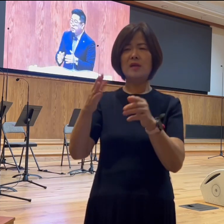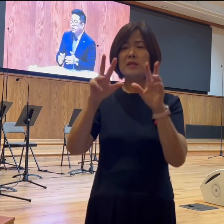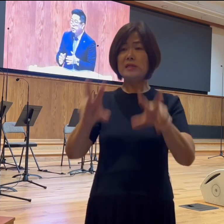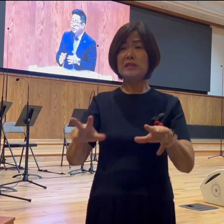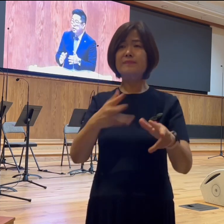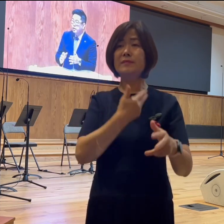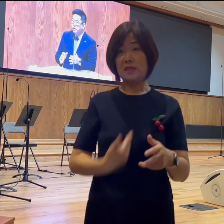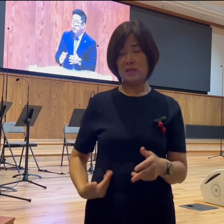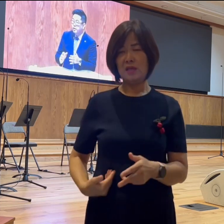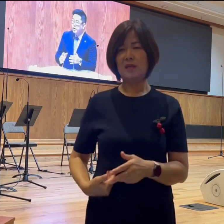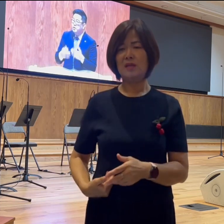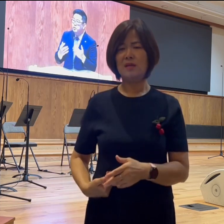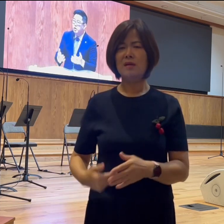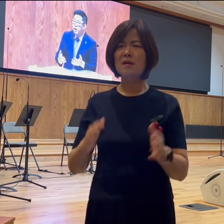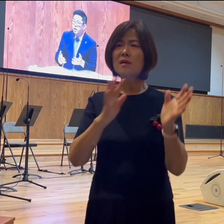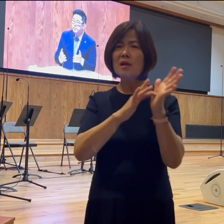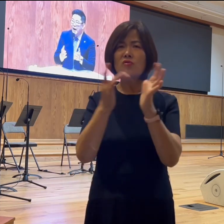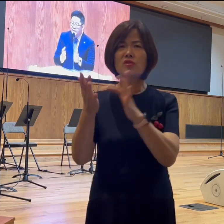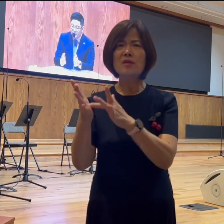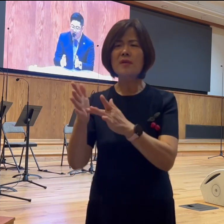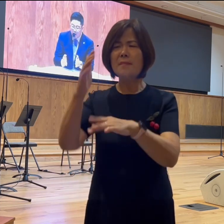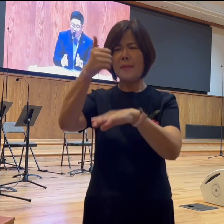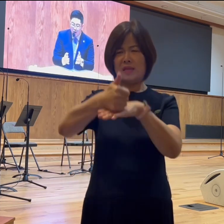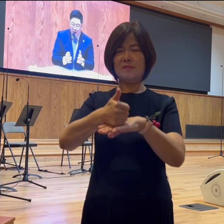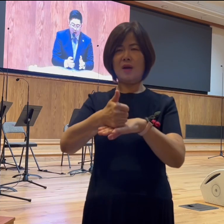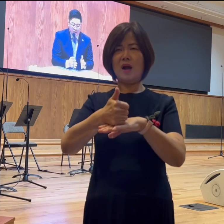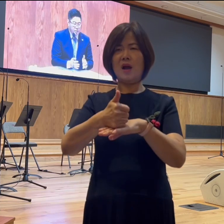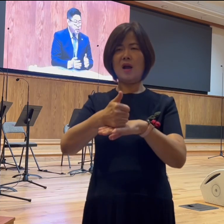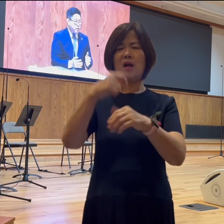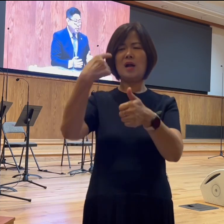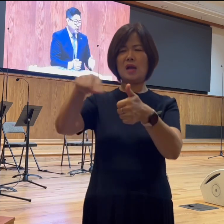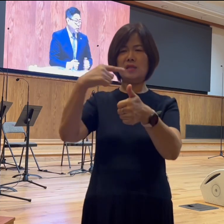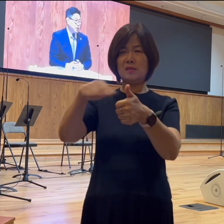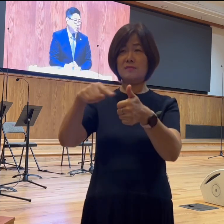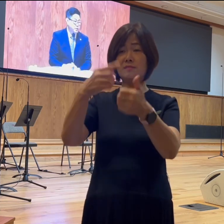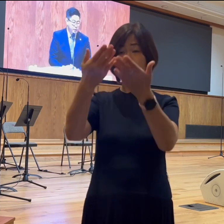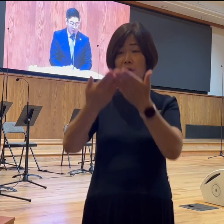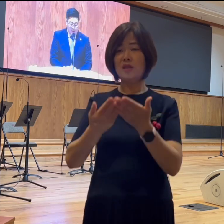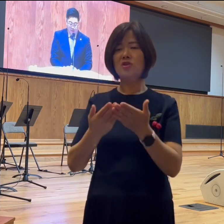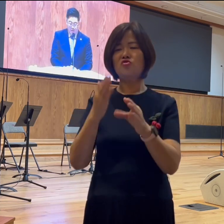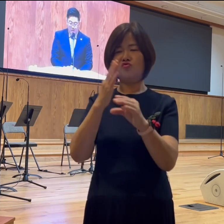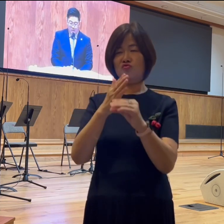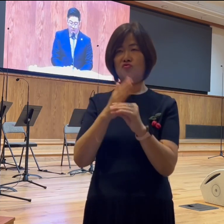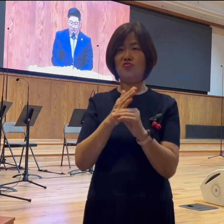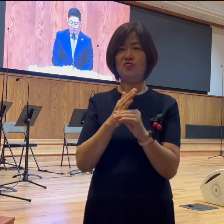제자들은 예수님의 그 마지막 가르침을 받고 있는 것입니다.